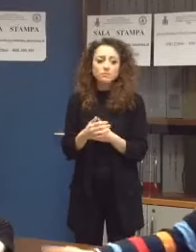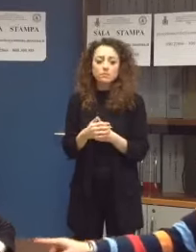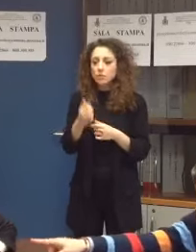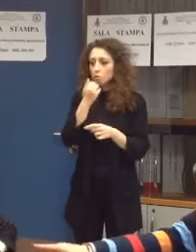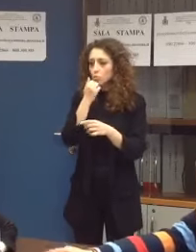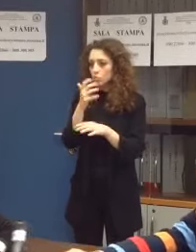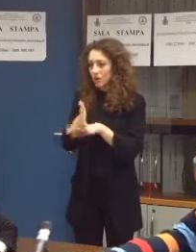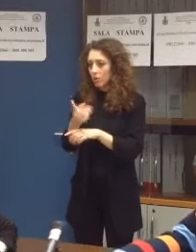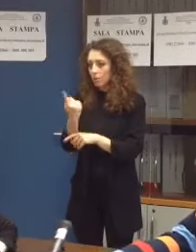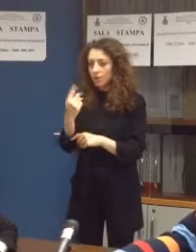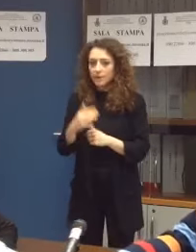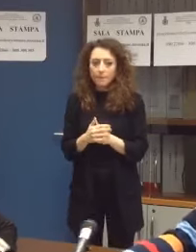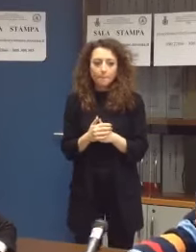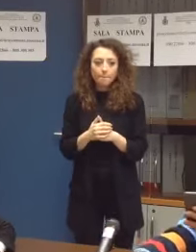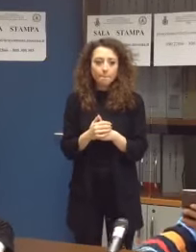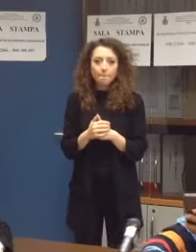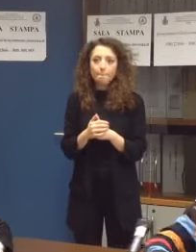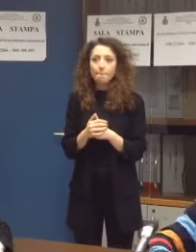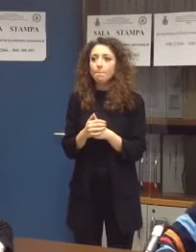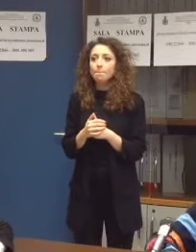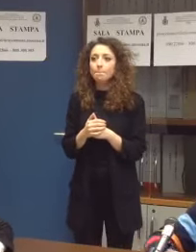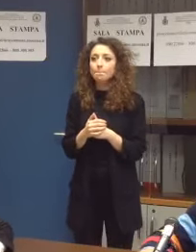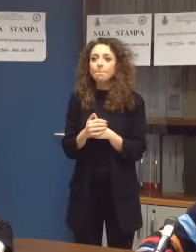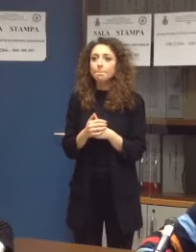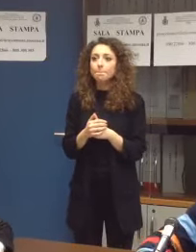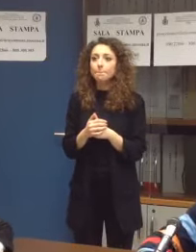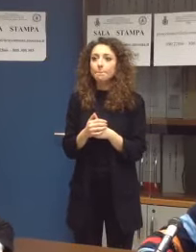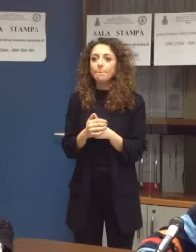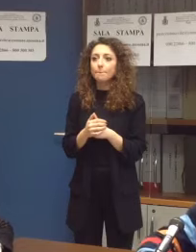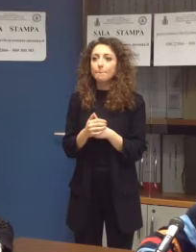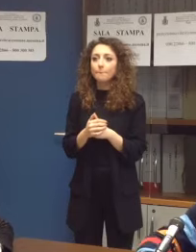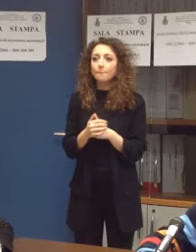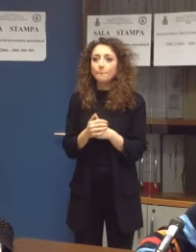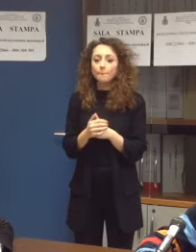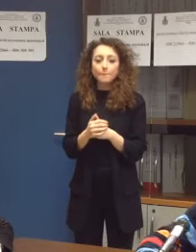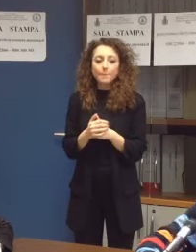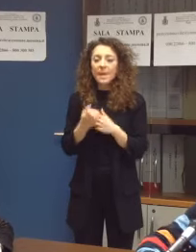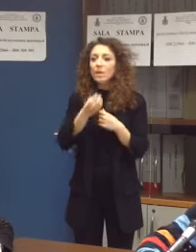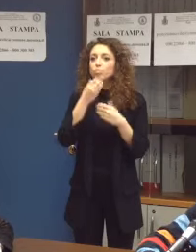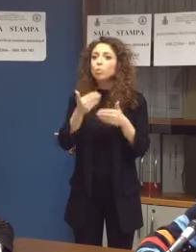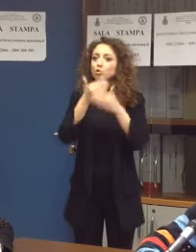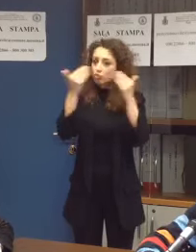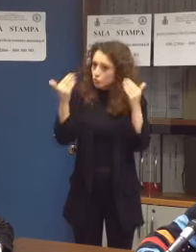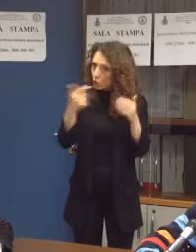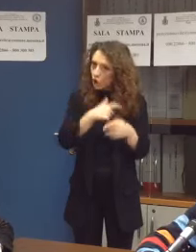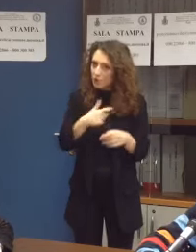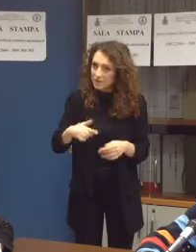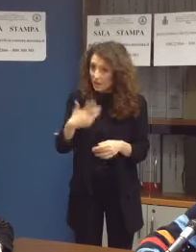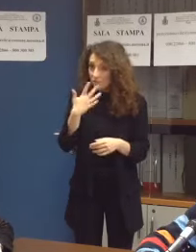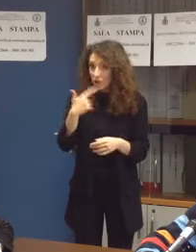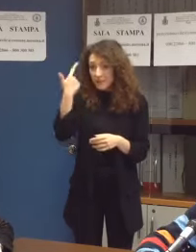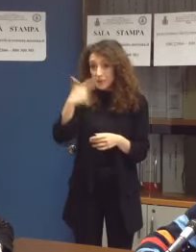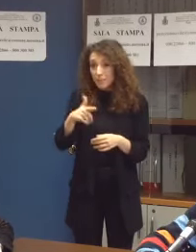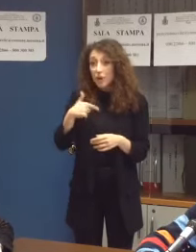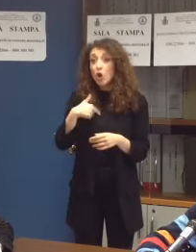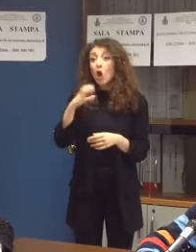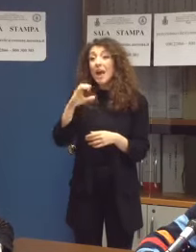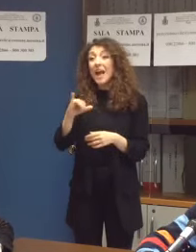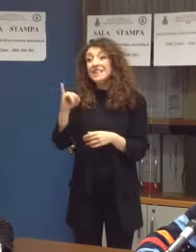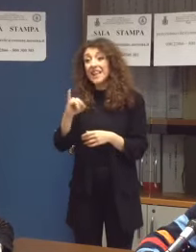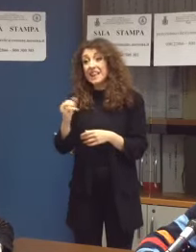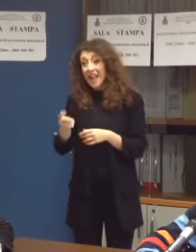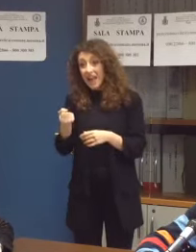troppo sì. Buono, perché mi arrivano messaggi e poi li perdo. Allora, buongiorno sindaco, vorrei sapere per noi cassa integrati che